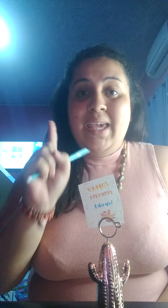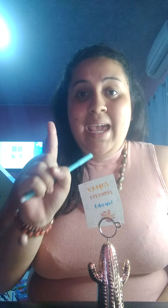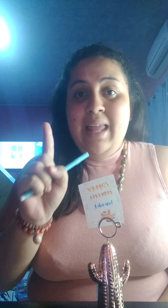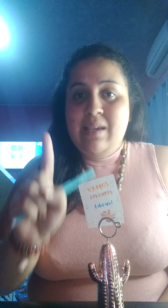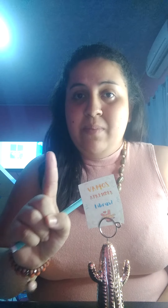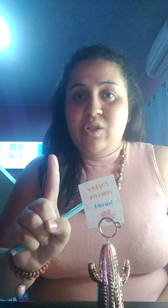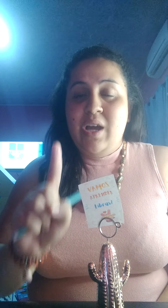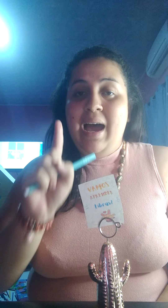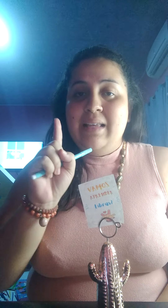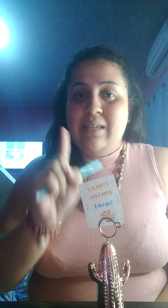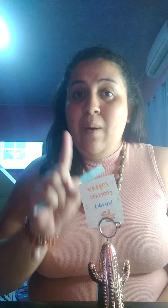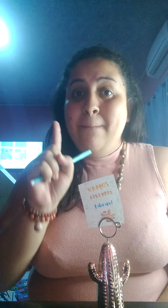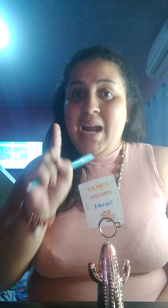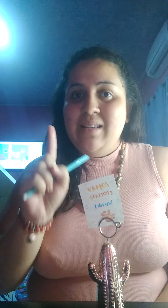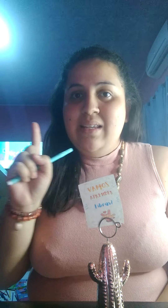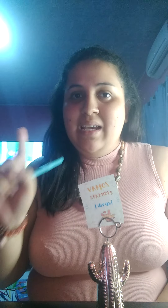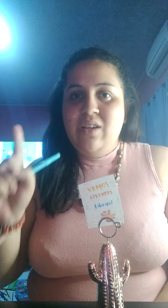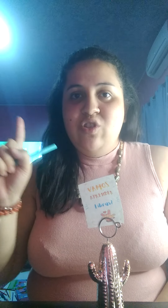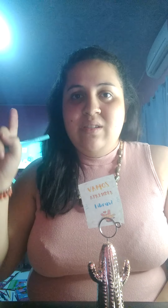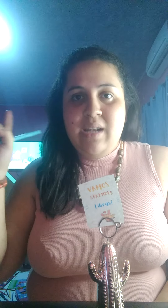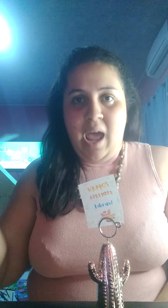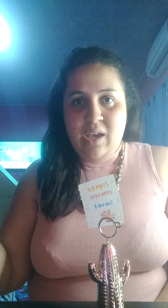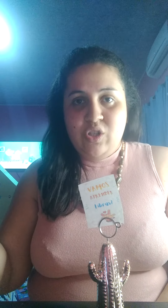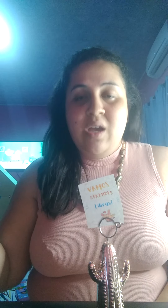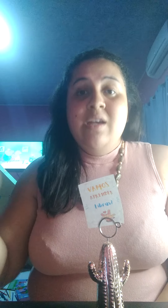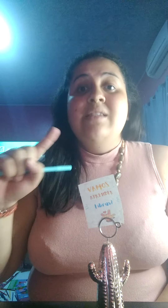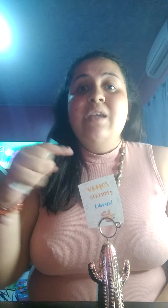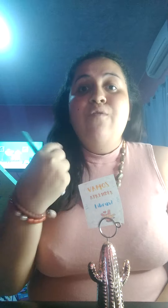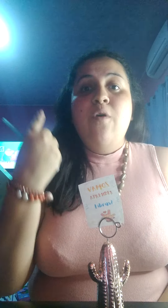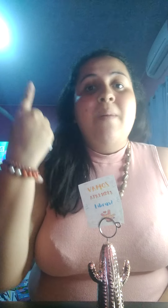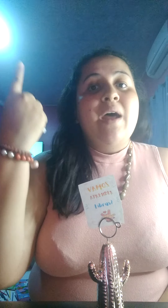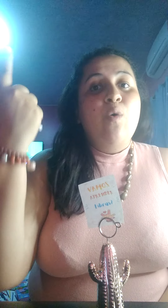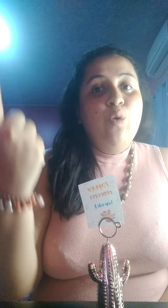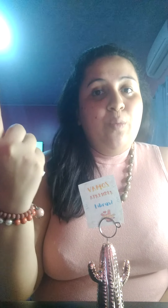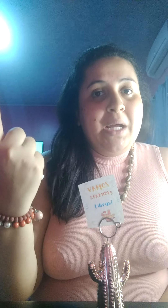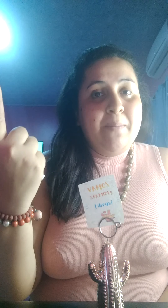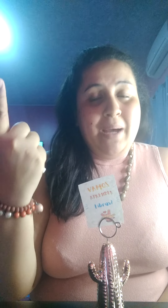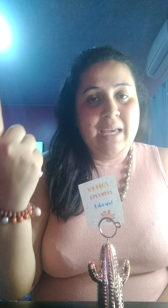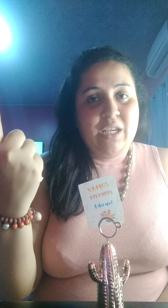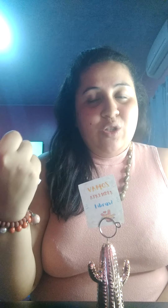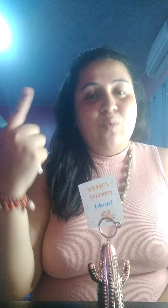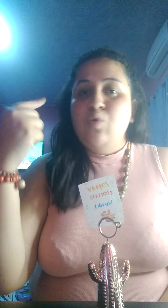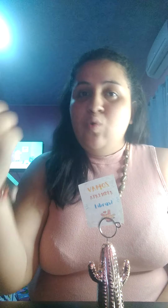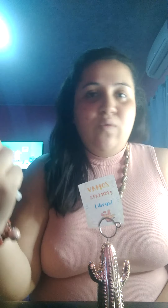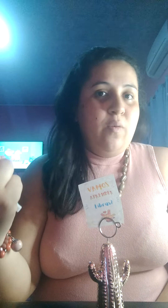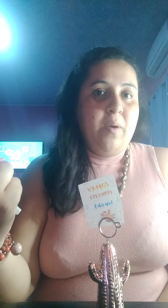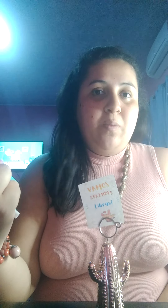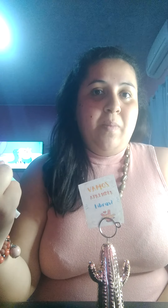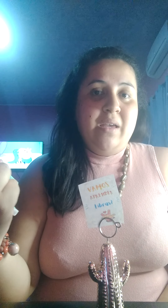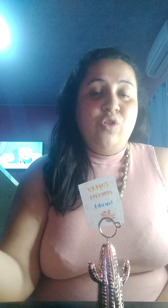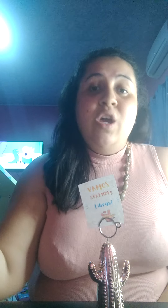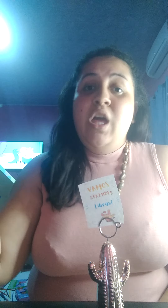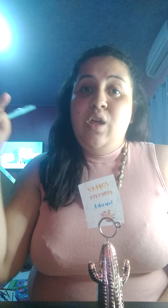que é Libras? A língua brasileira de sinais. Se eu for para outro país, o surdo for para outro país, e eu